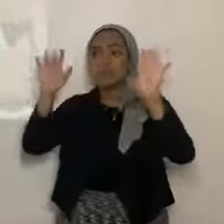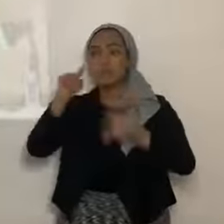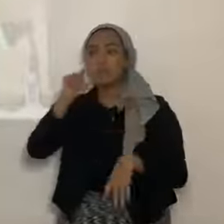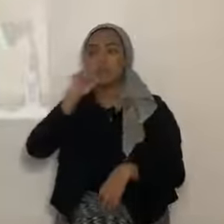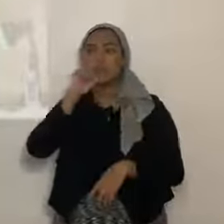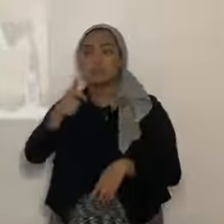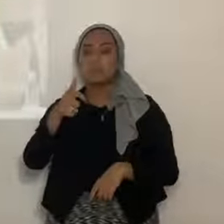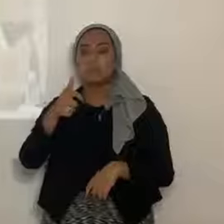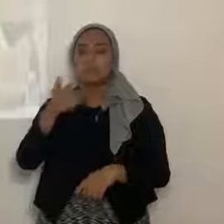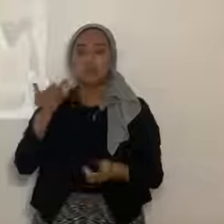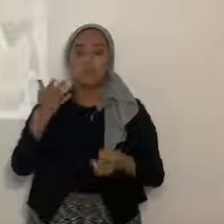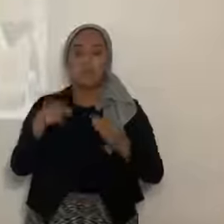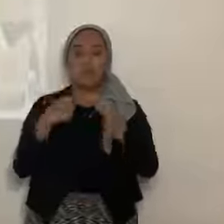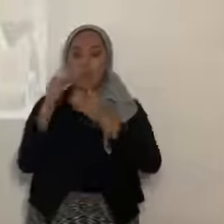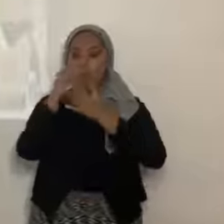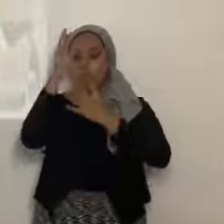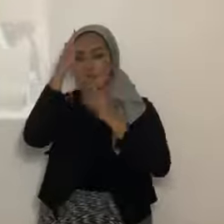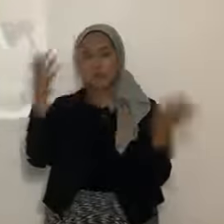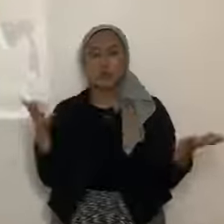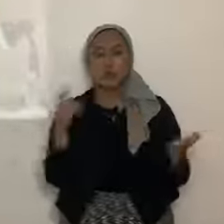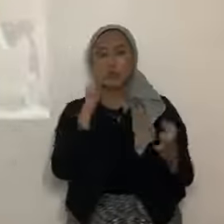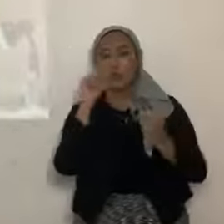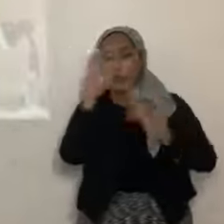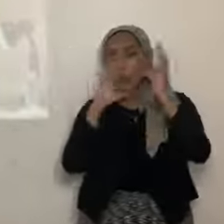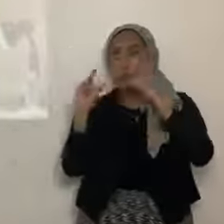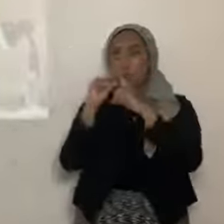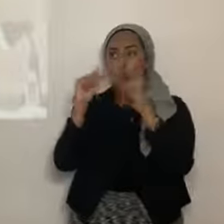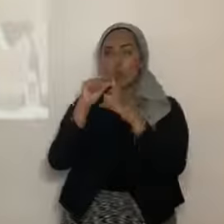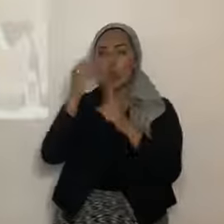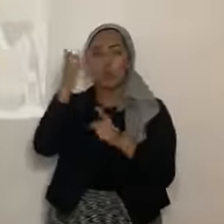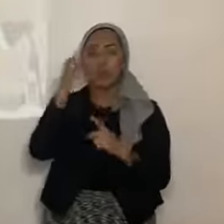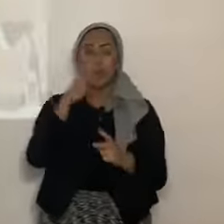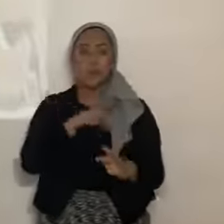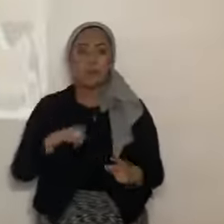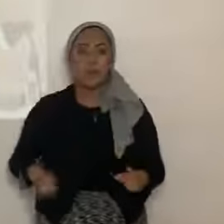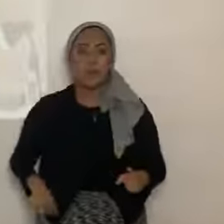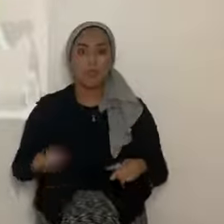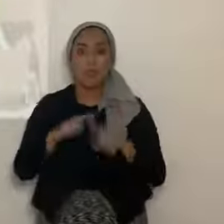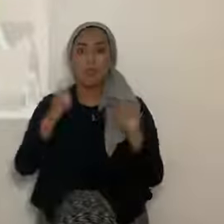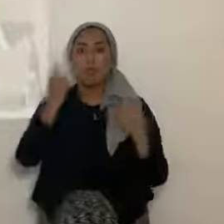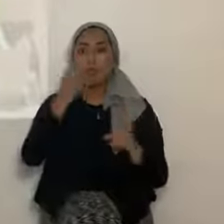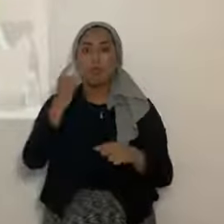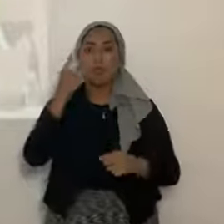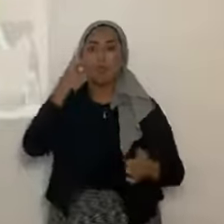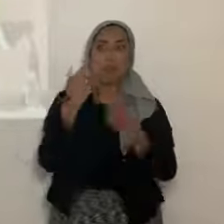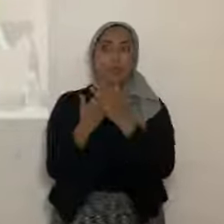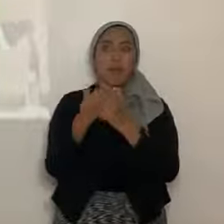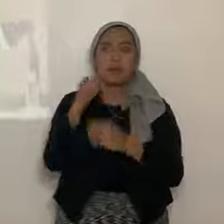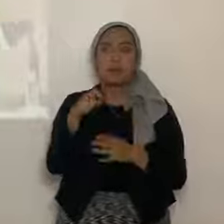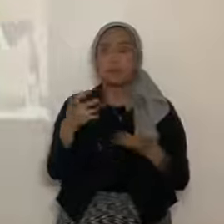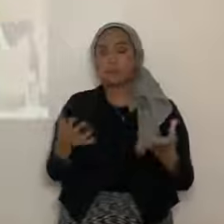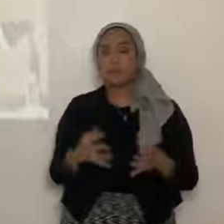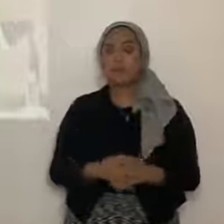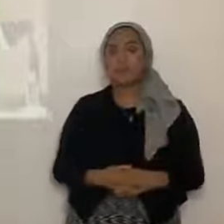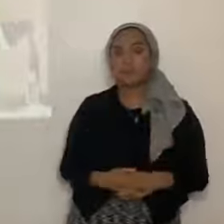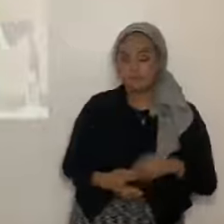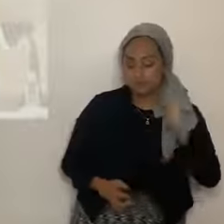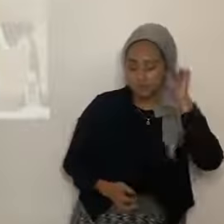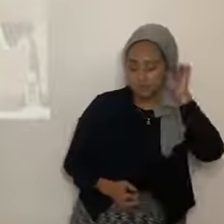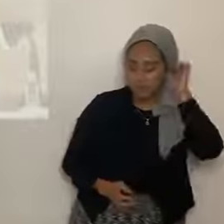al Eterno. No buscan la palabra de Yahshua Mashiach, sino señales. Ahora escuchen muy bien, no hay que ir